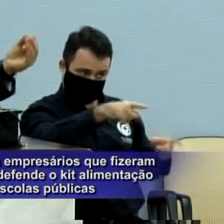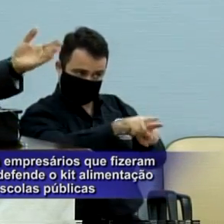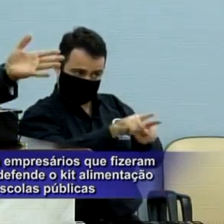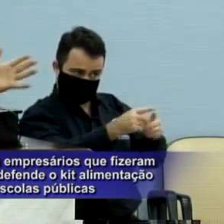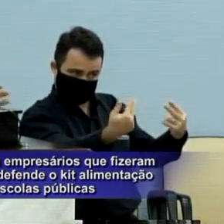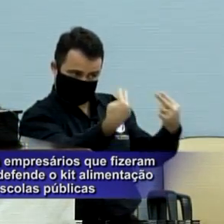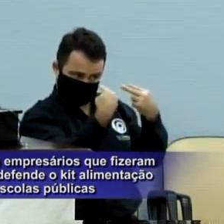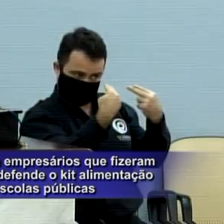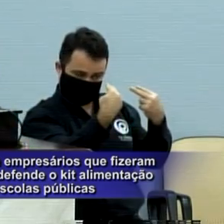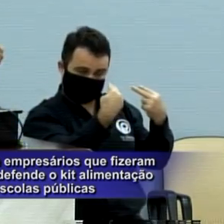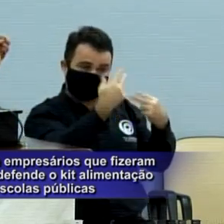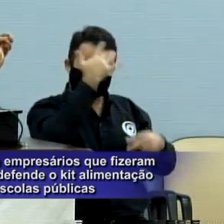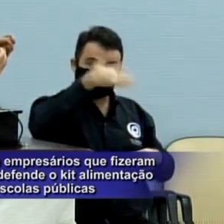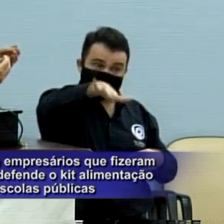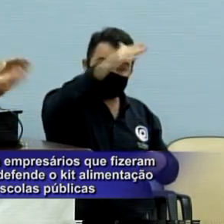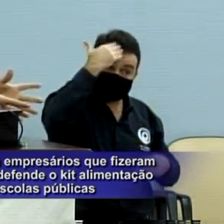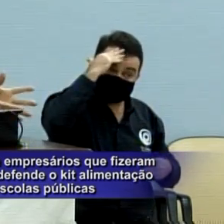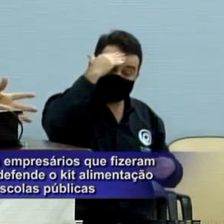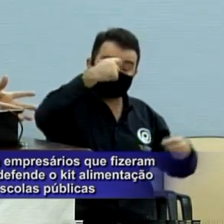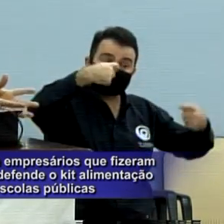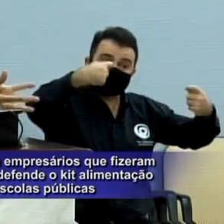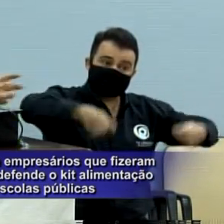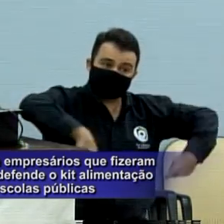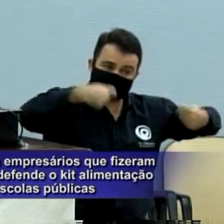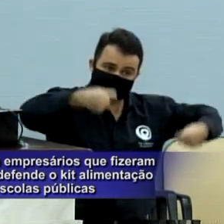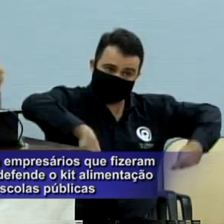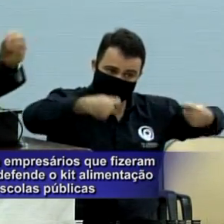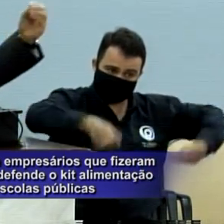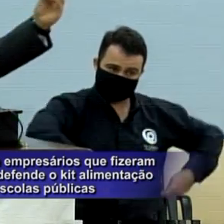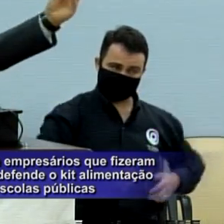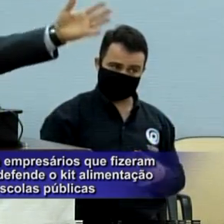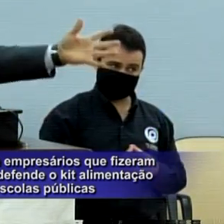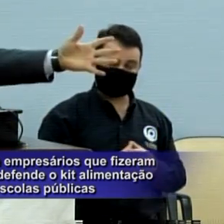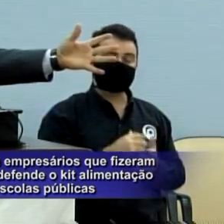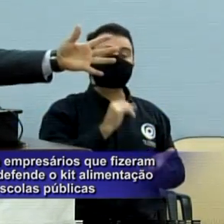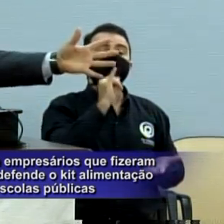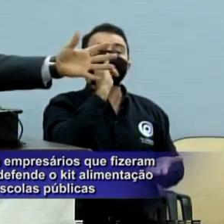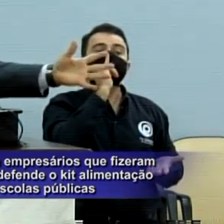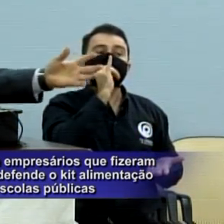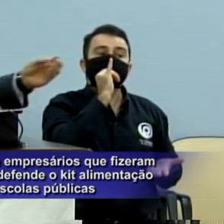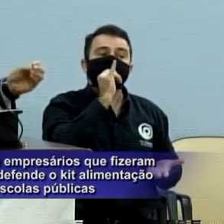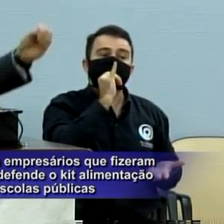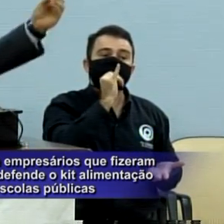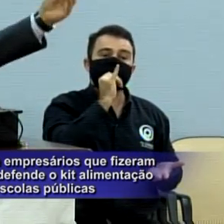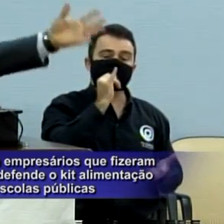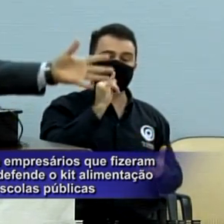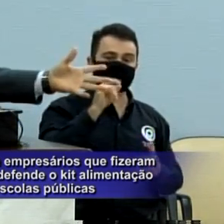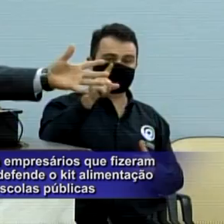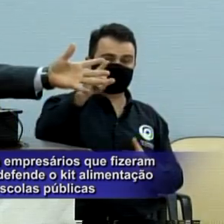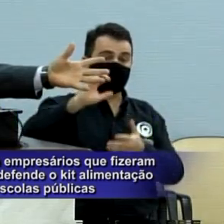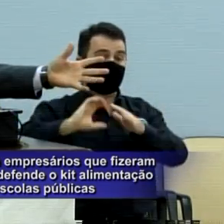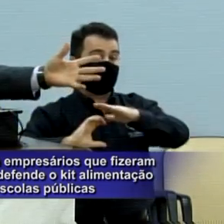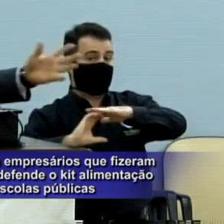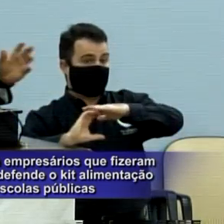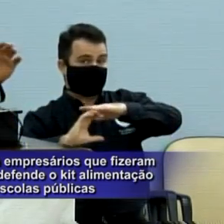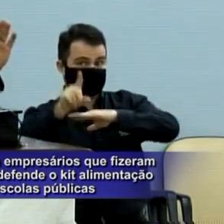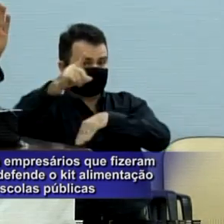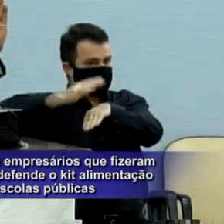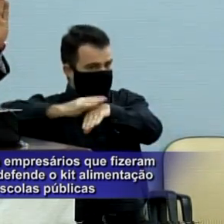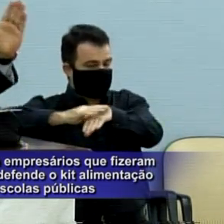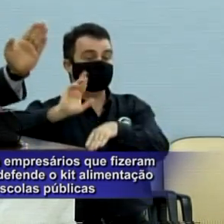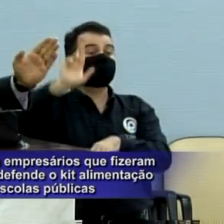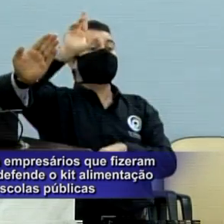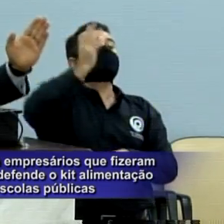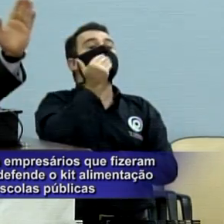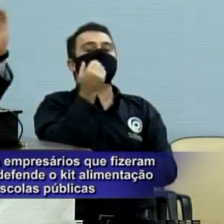que é uma suplementação. O que o aluno consumiria em loco é ofertado para que as famílias levem às suas casas.